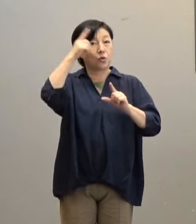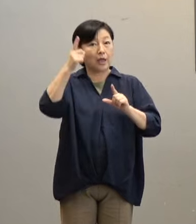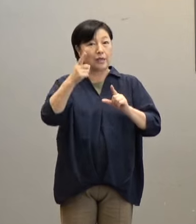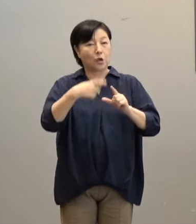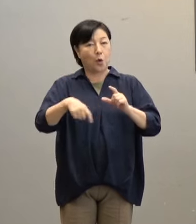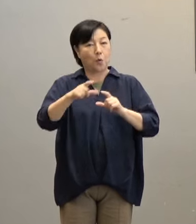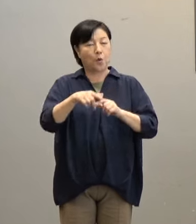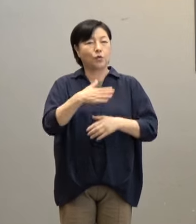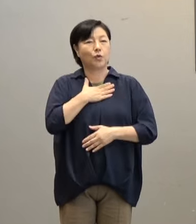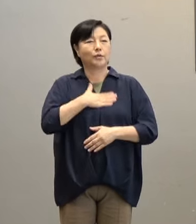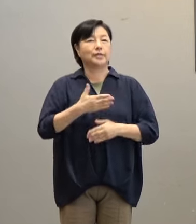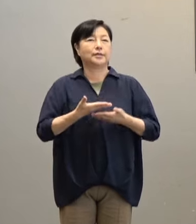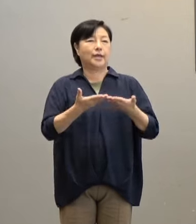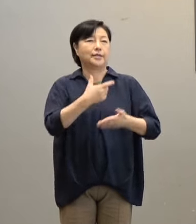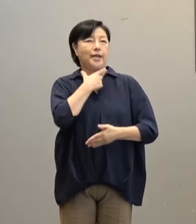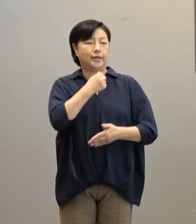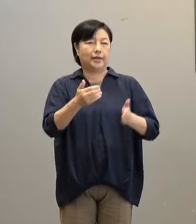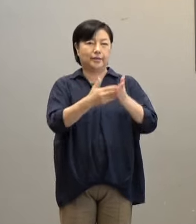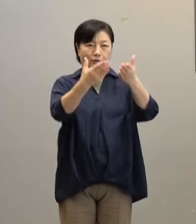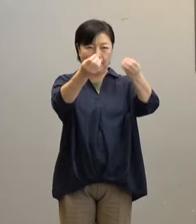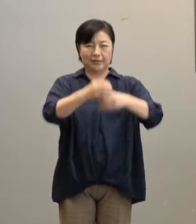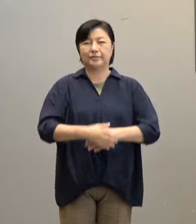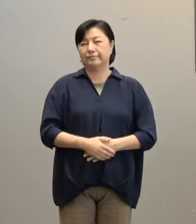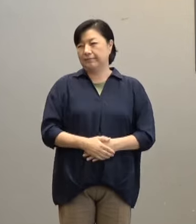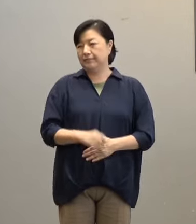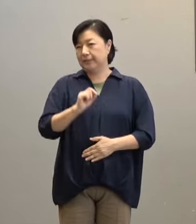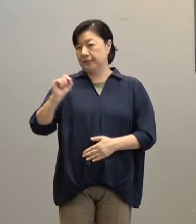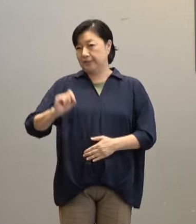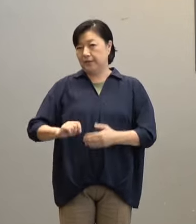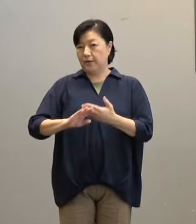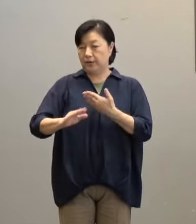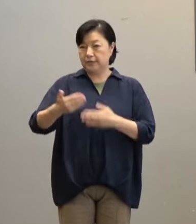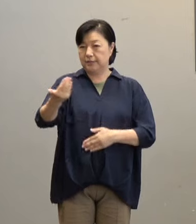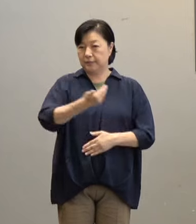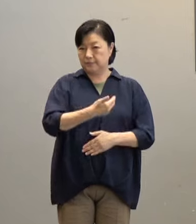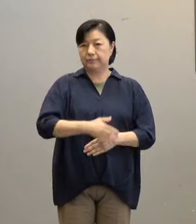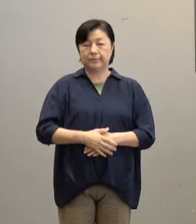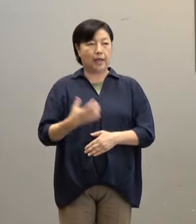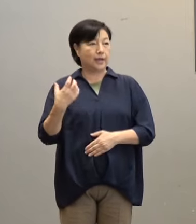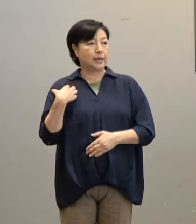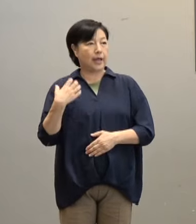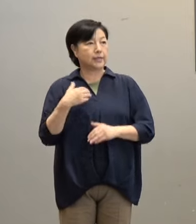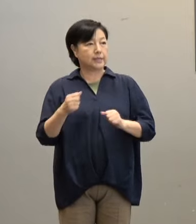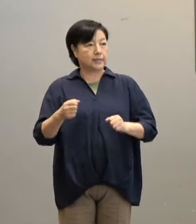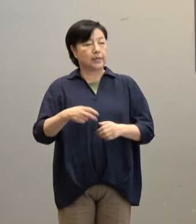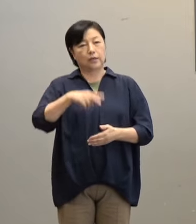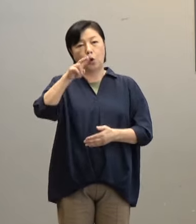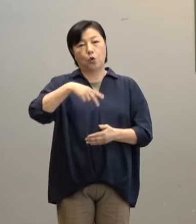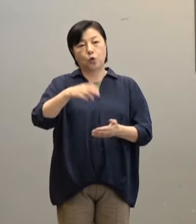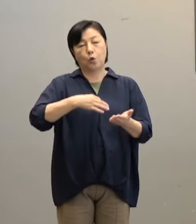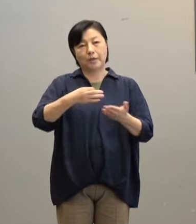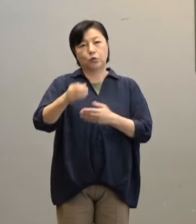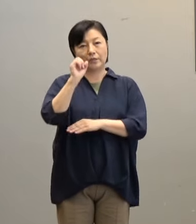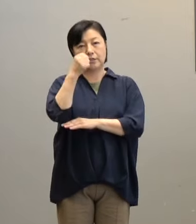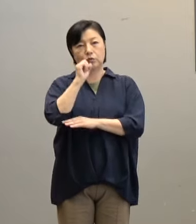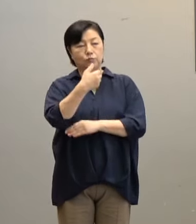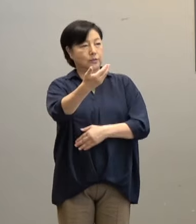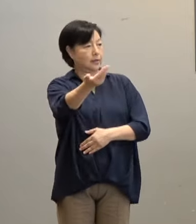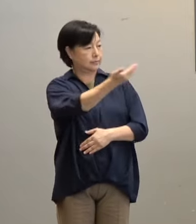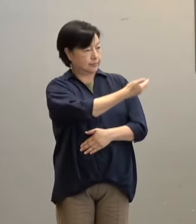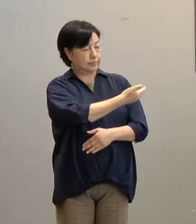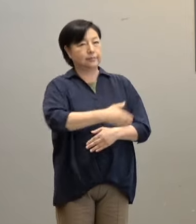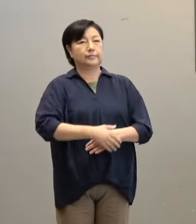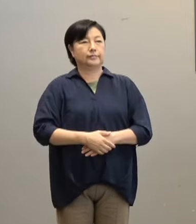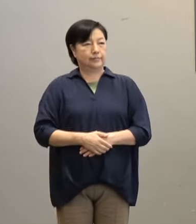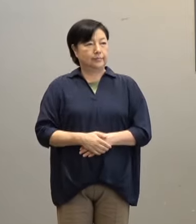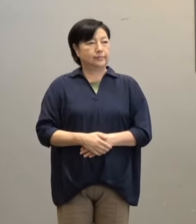ただきたいと思っております。私からは以上です。 それでは質問をお受けいたします。幹事社読売新聞さん、よろしくお願いします。 読売新聞の取り